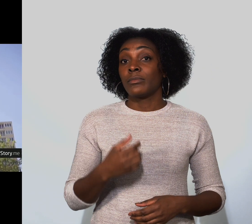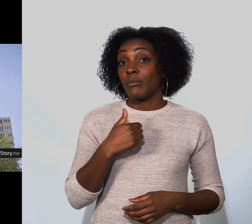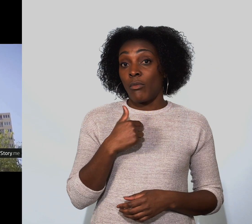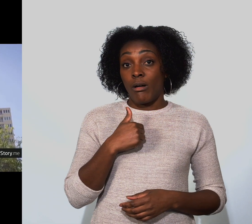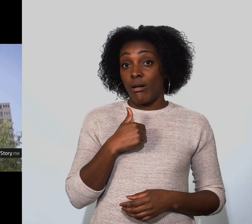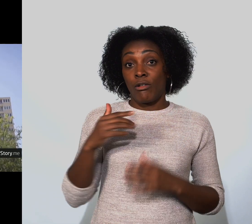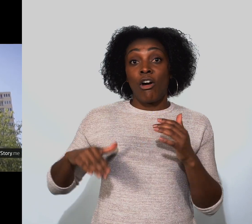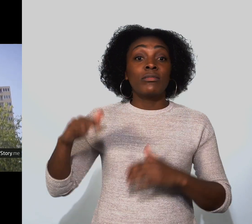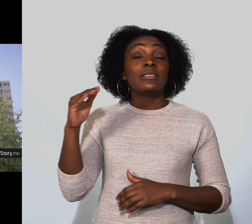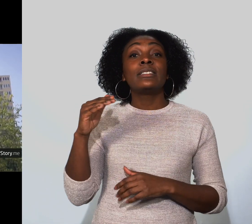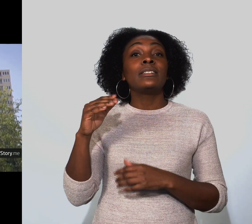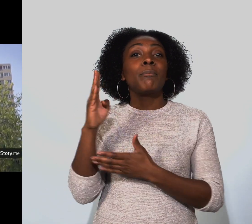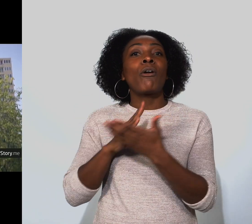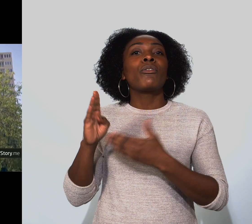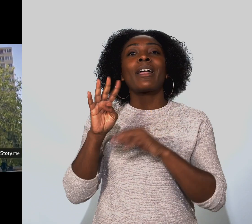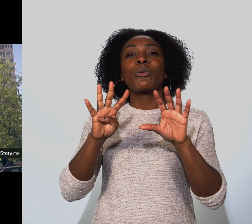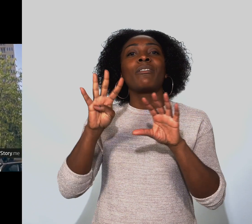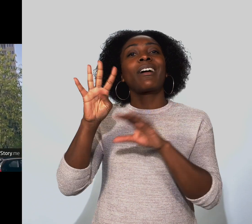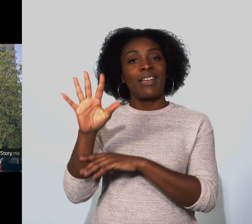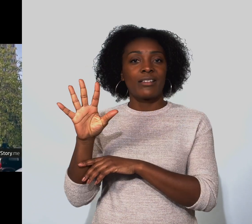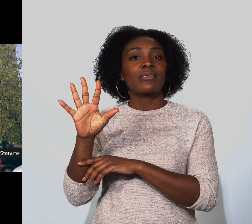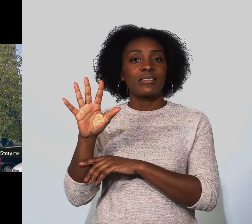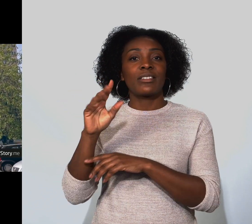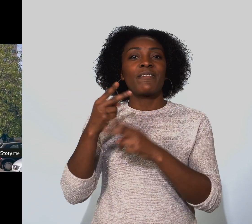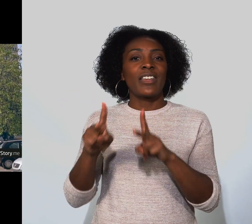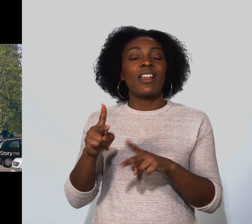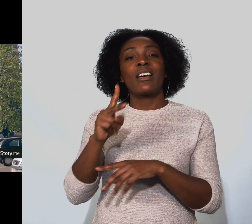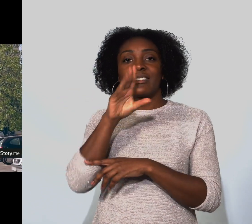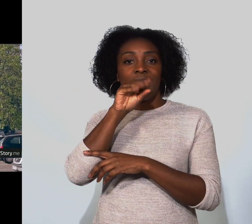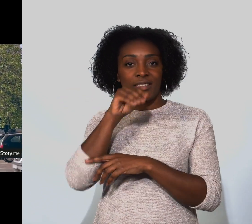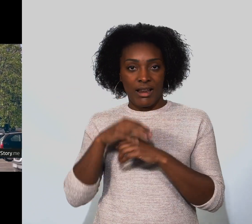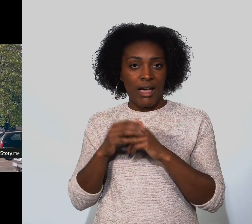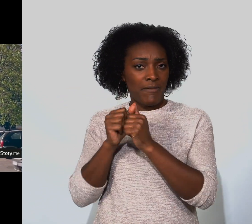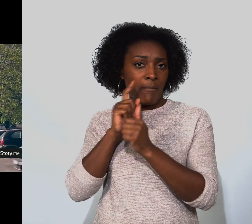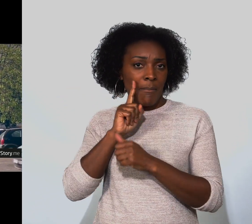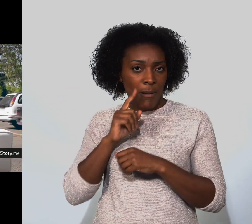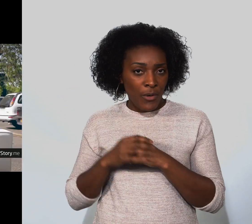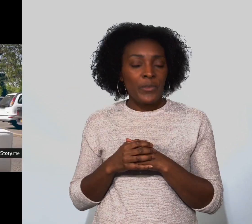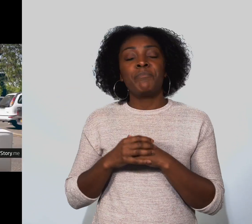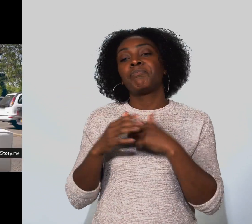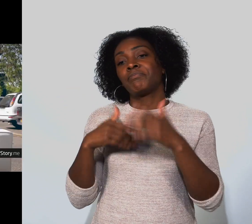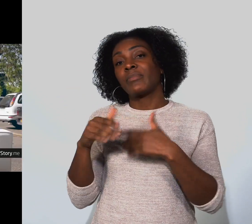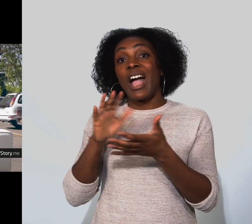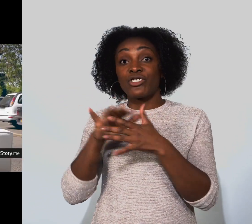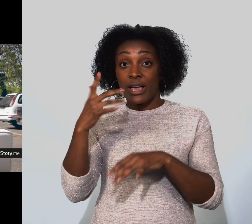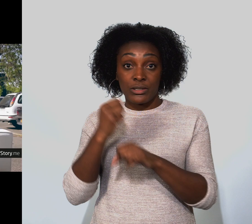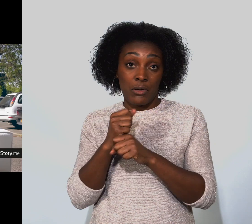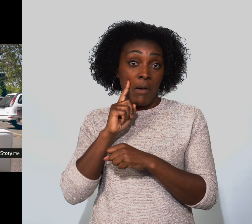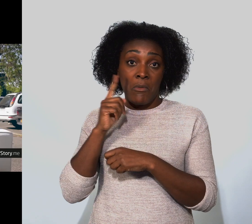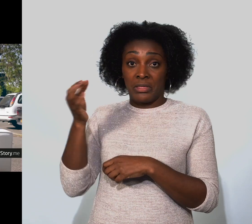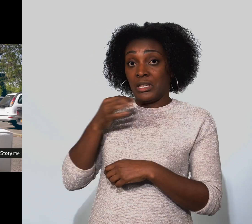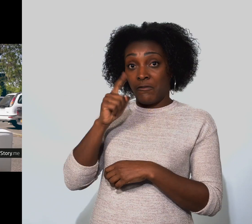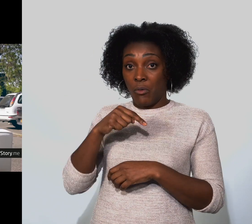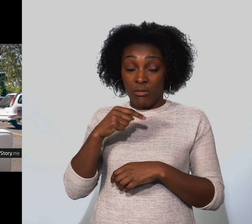J'ai grandi dans la banlieue nord à Sarcelles avec ma mère et ensuite à l'âge de 15 ans, elle m'a envoyée vivre chez mon père